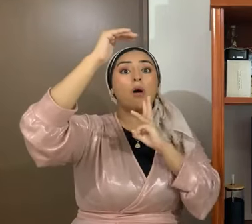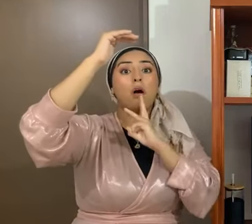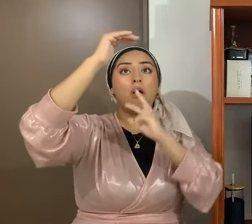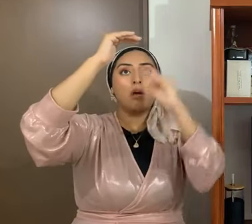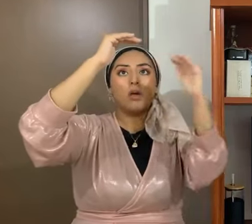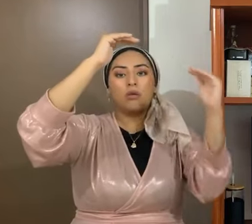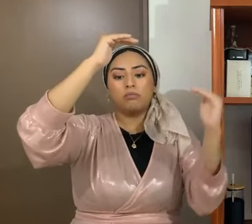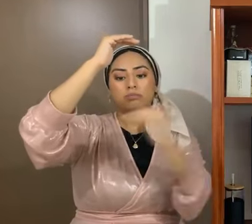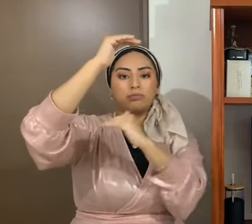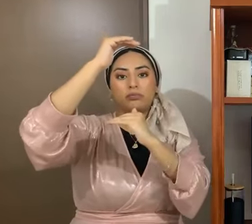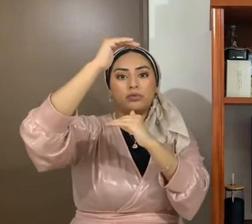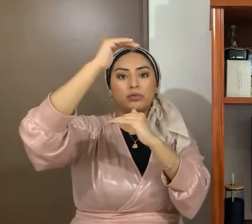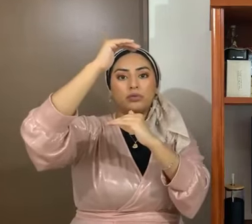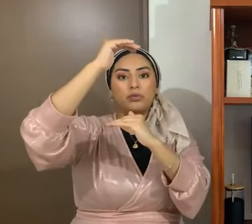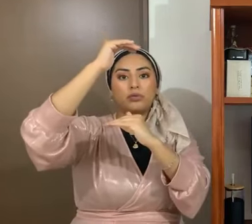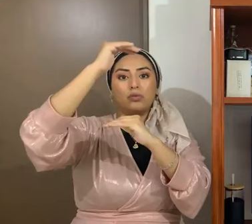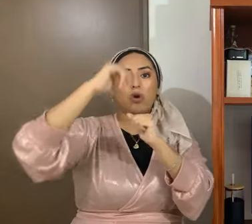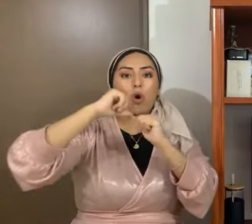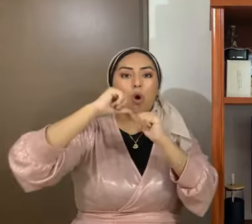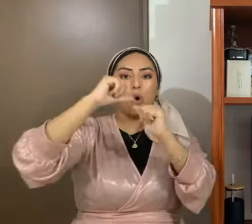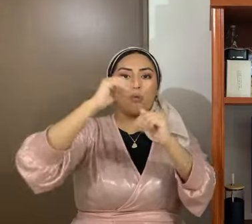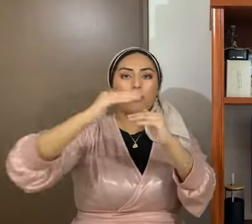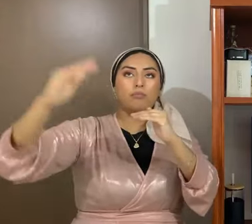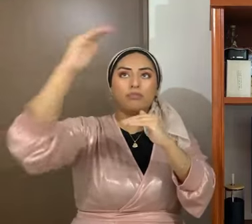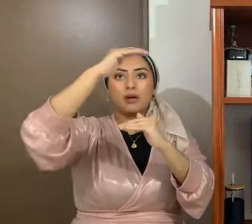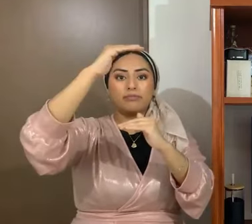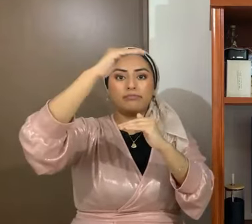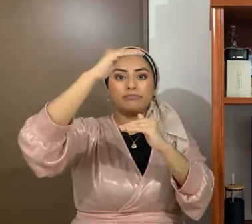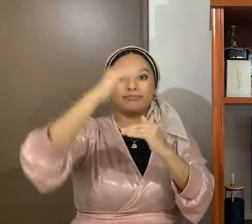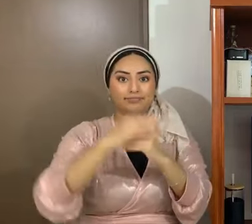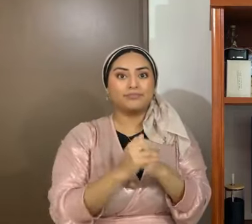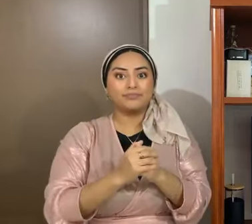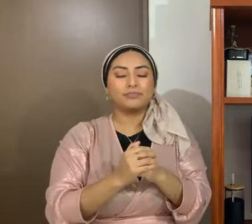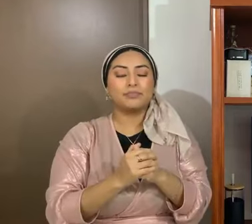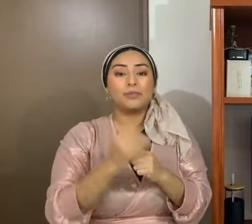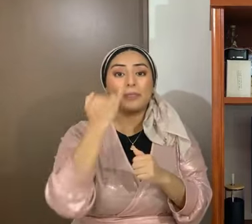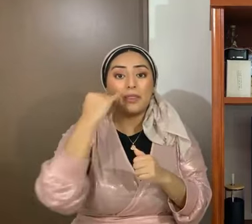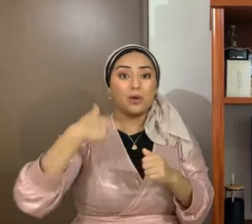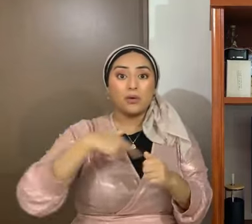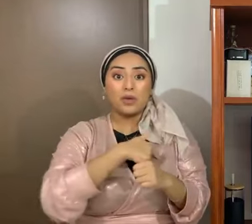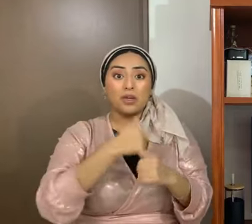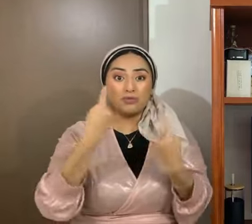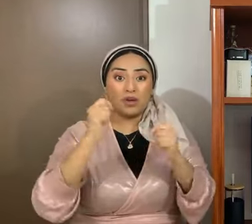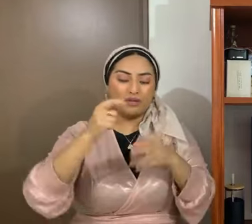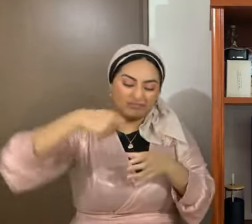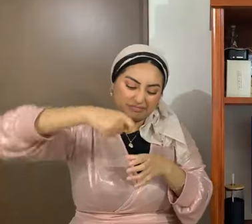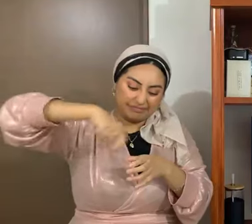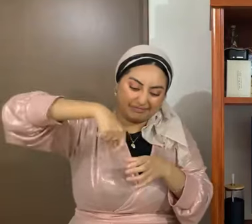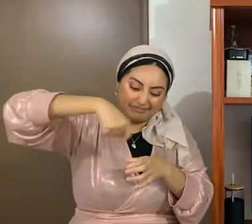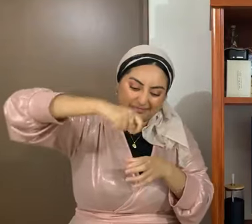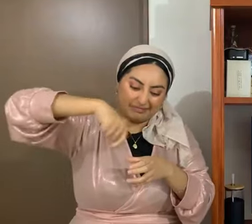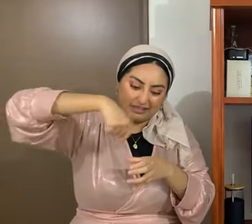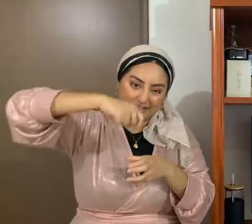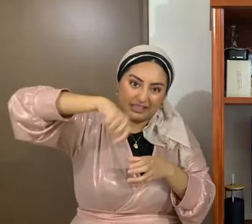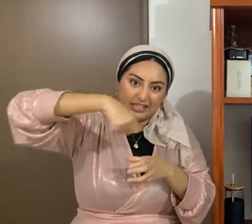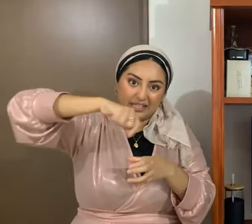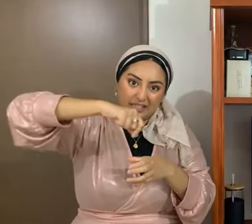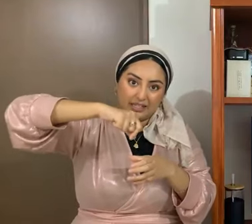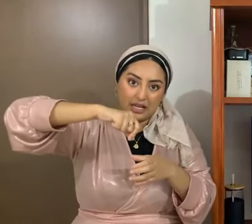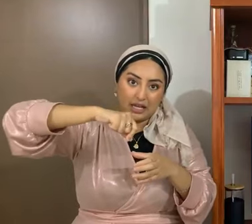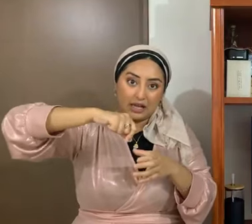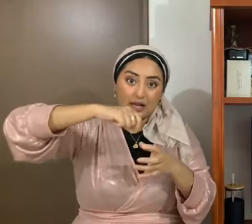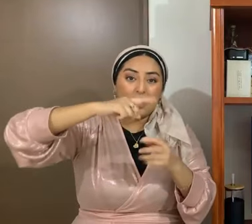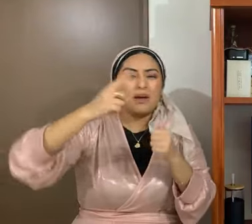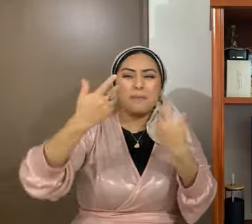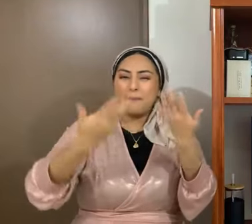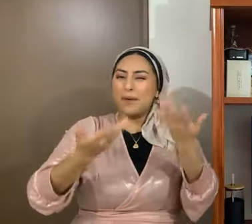el aceite de olivo siempre se va encima del agua. Si nosotros lo mezclamos, lo batimos, lo agitamos, a lo mejor